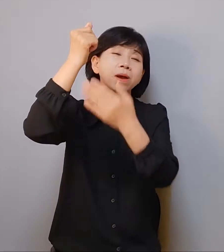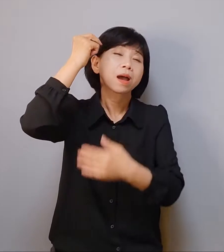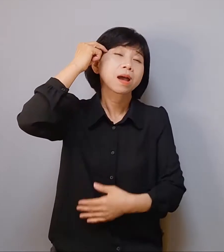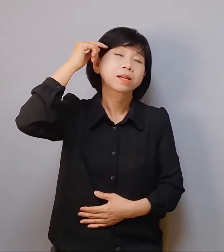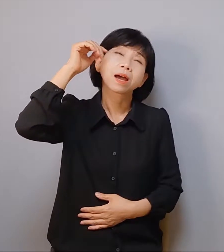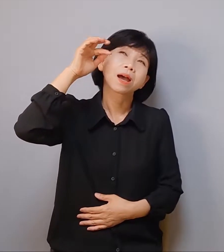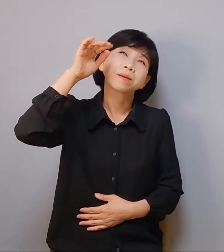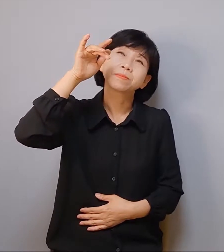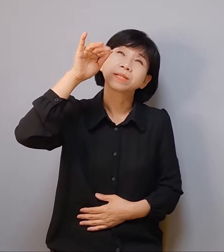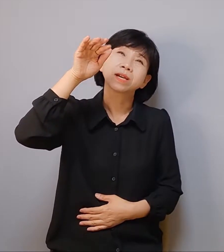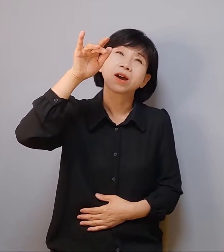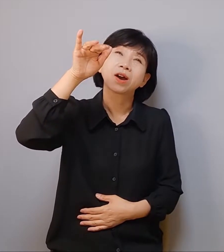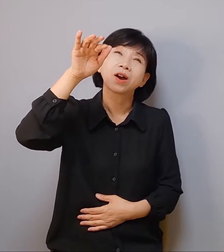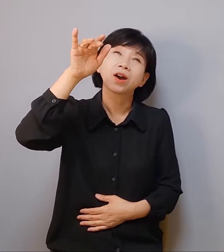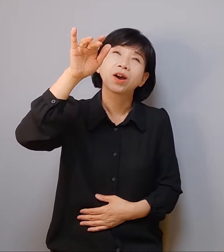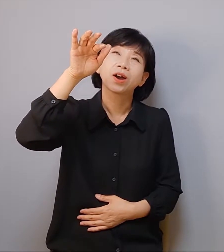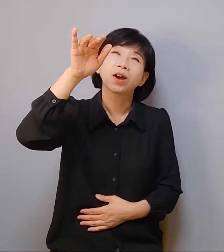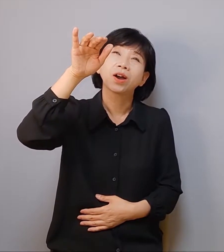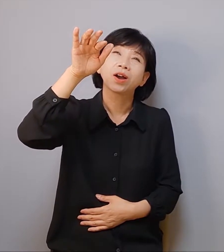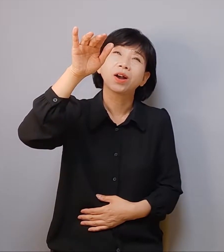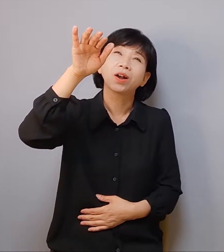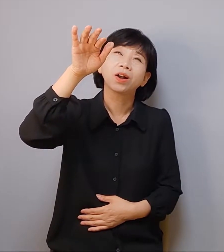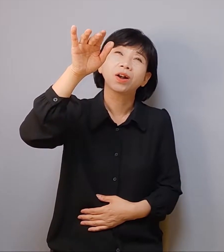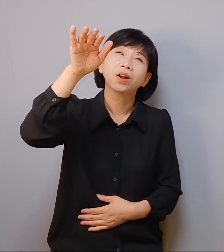하나님만 바라며